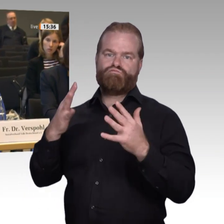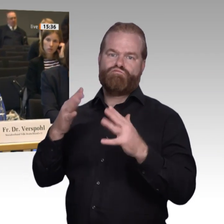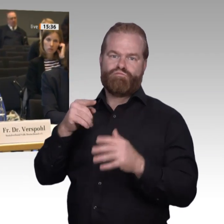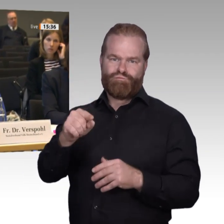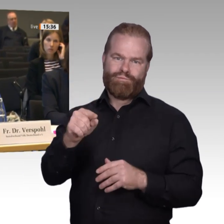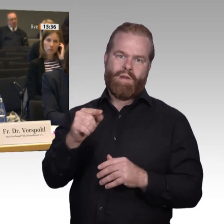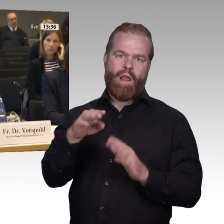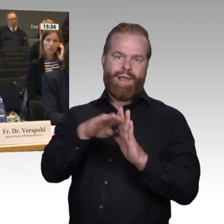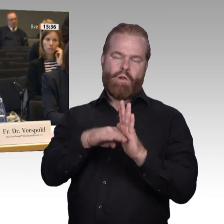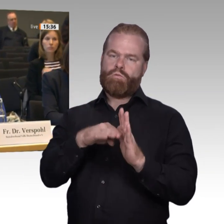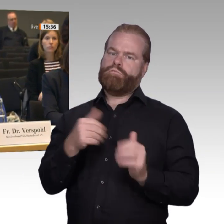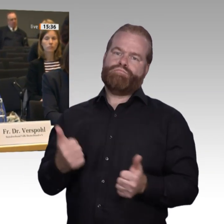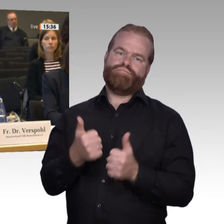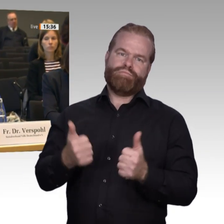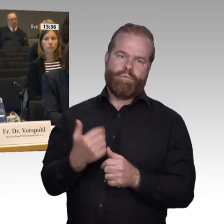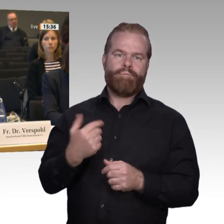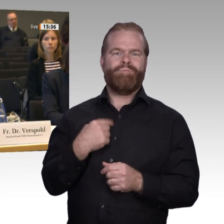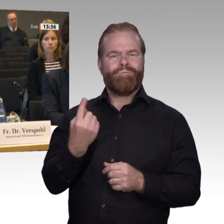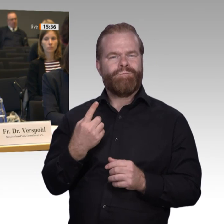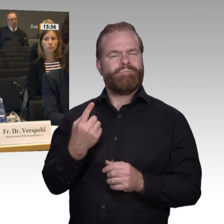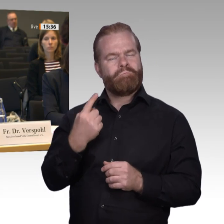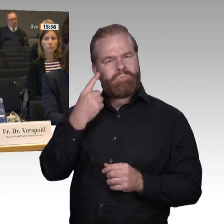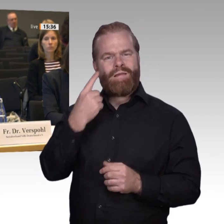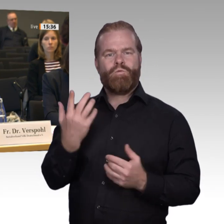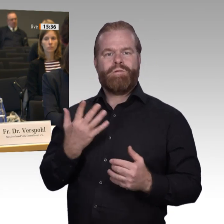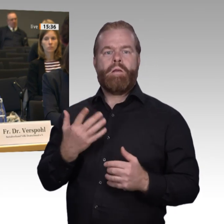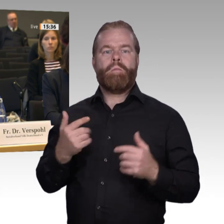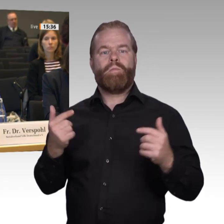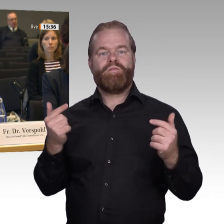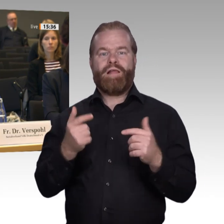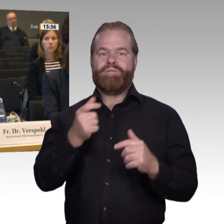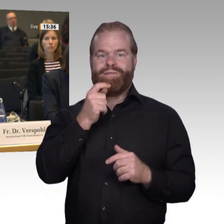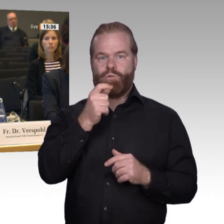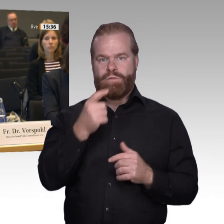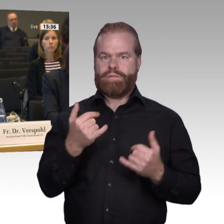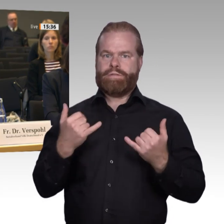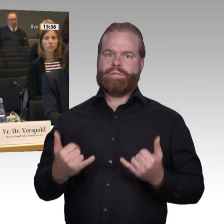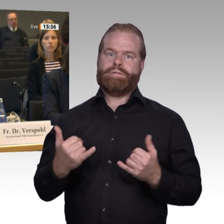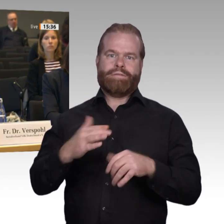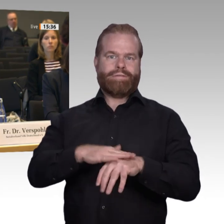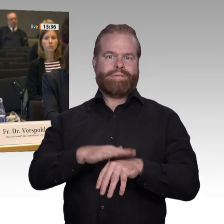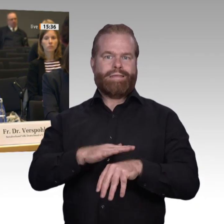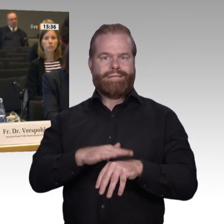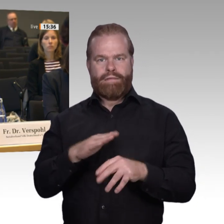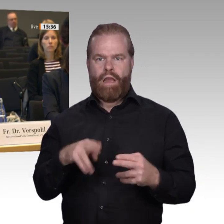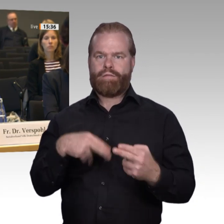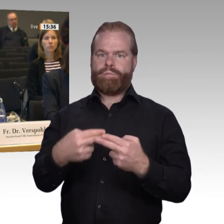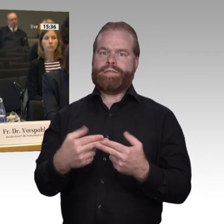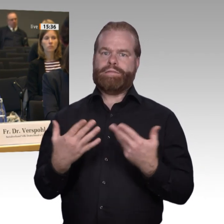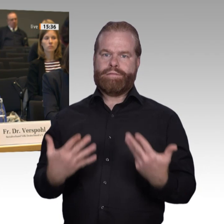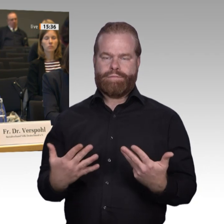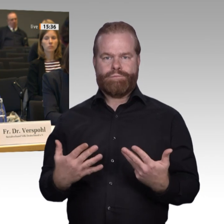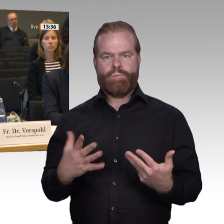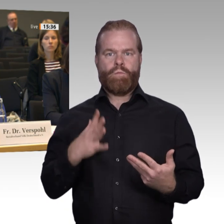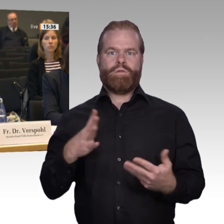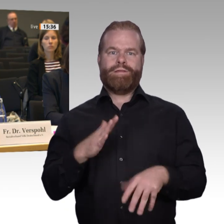Das Ziel der Pflegeversicherung war es, die Leute aus der Sozialhilfe zu holen und eben aus der Abhängigkeit von den Angehörigen. Das ist jetzt wieder der Normalfall. Ein